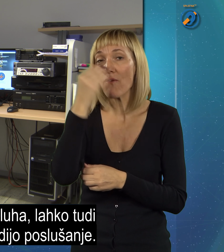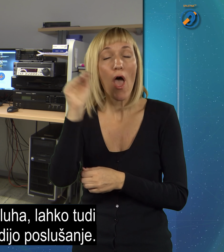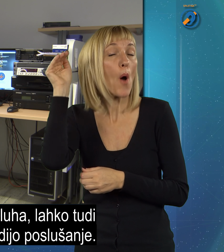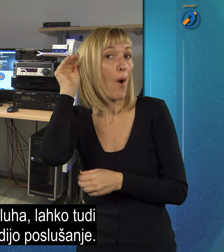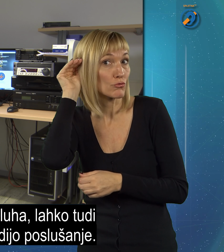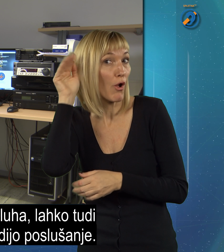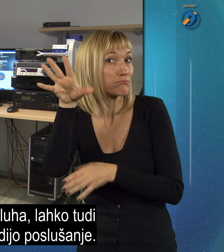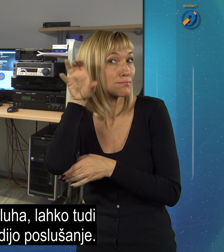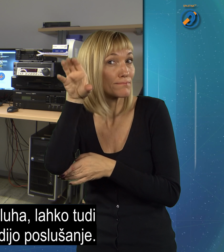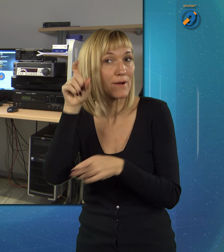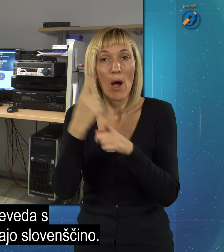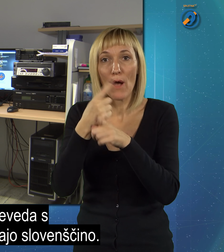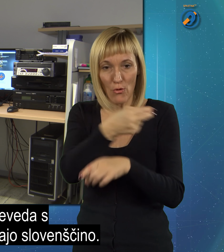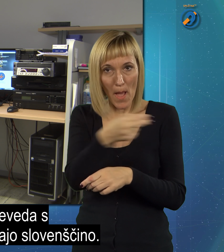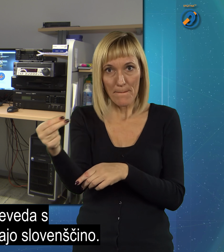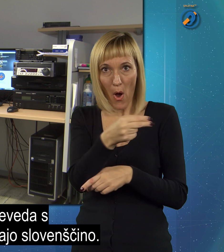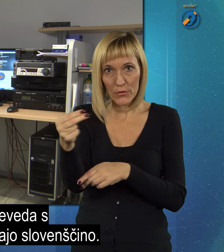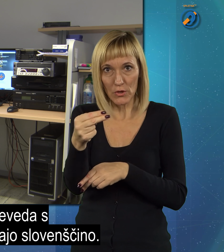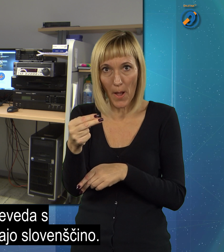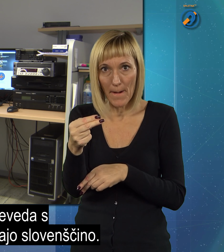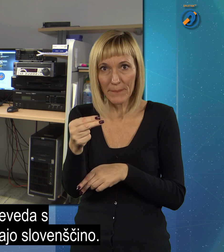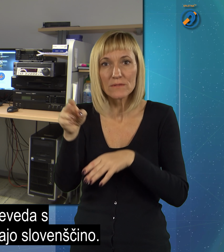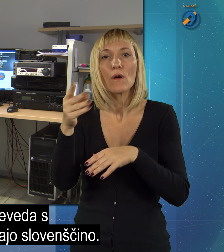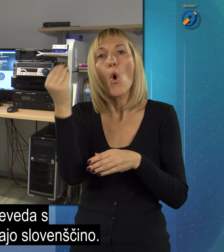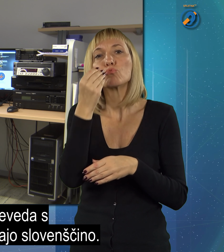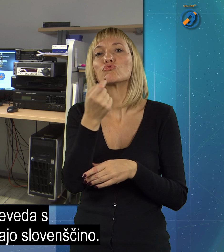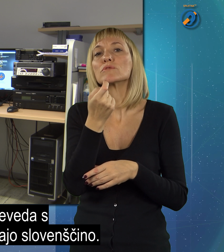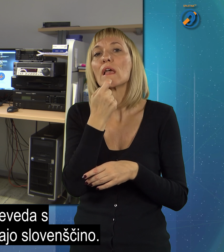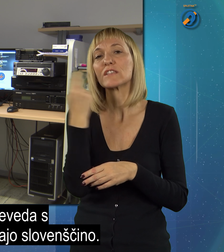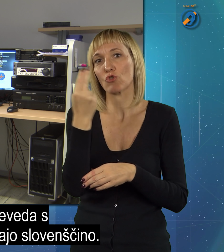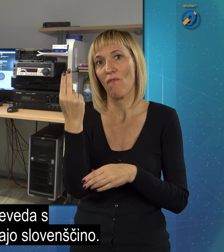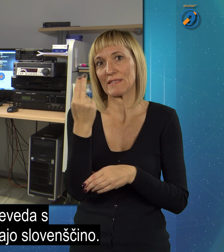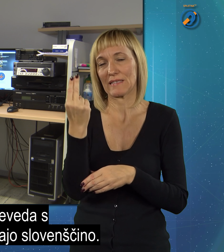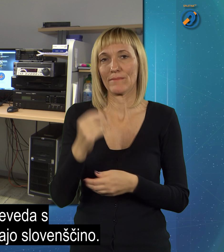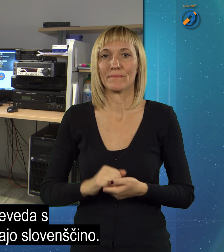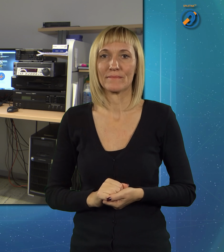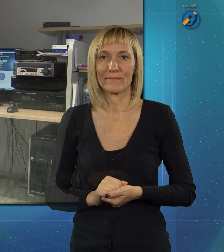tudi poslušanje in pa seveda s podnapisi usvajajo slovenščino.